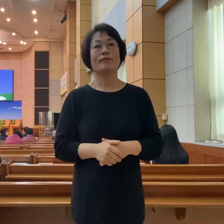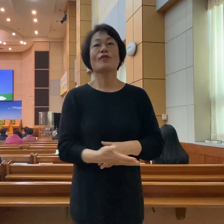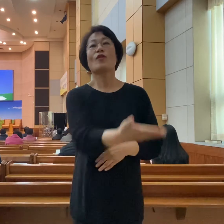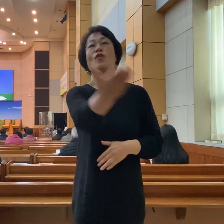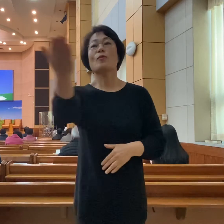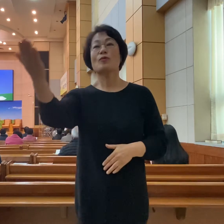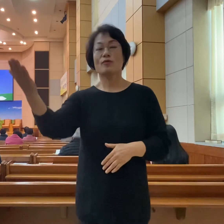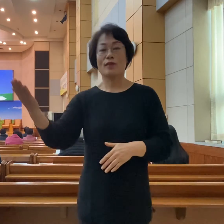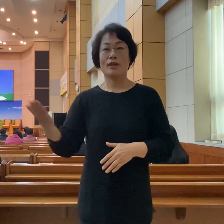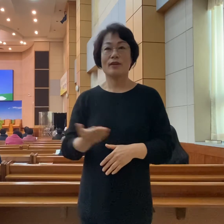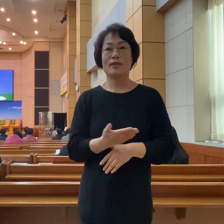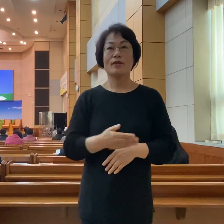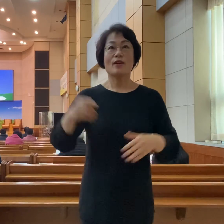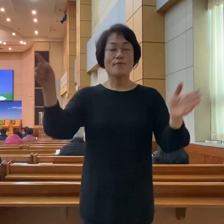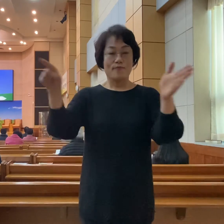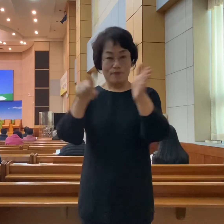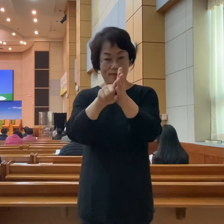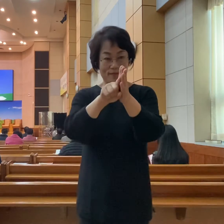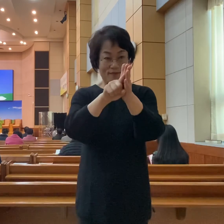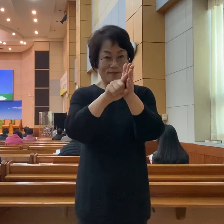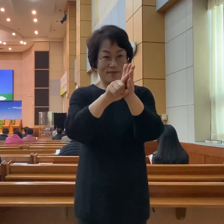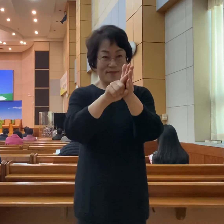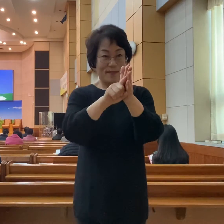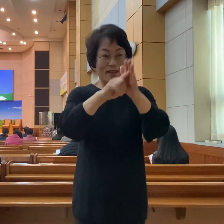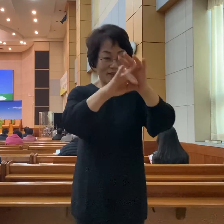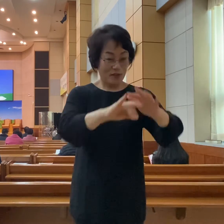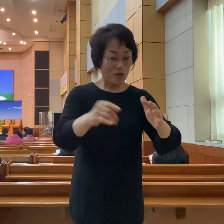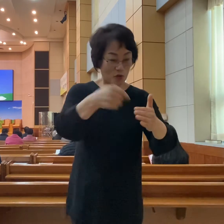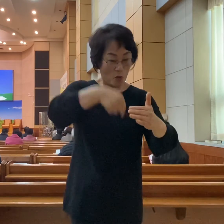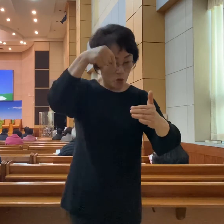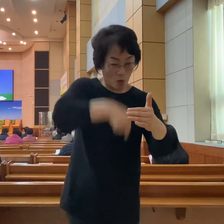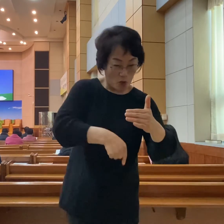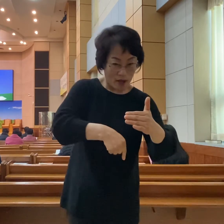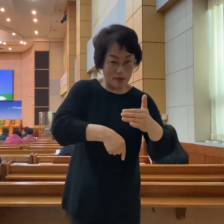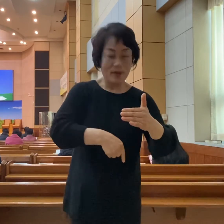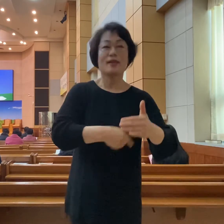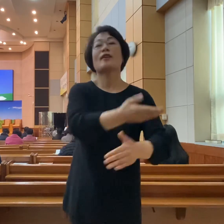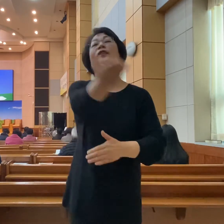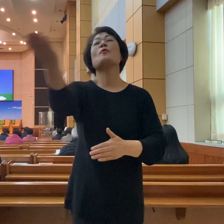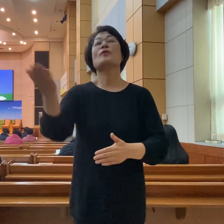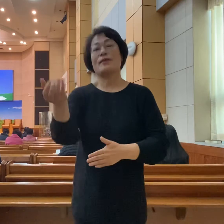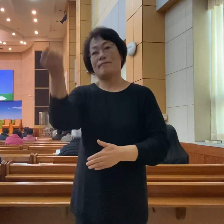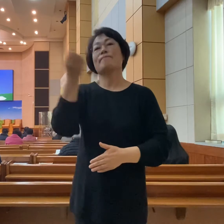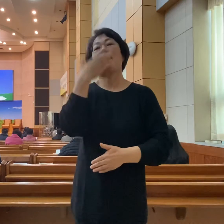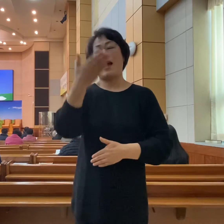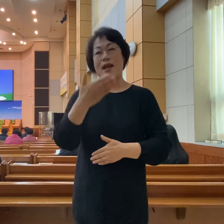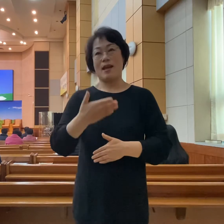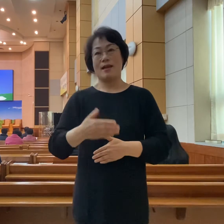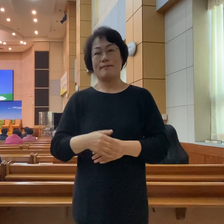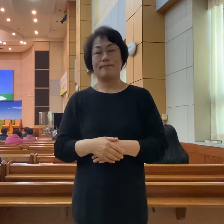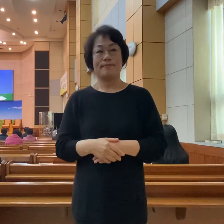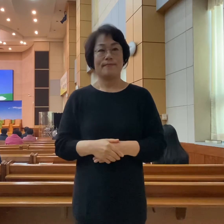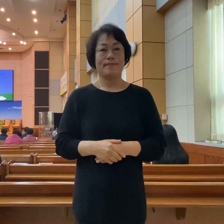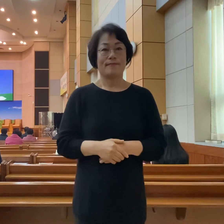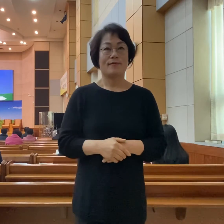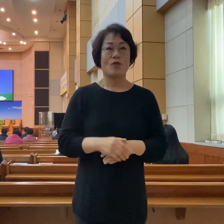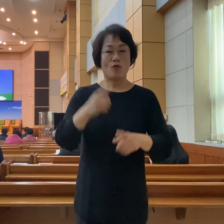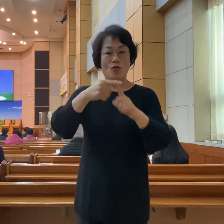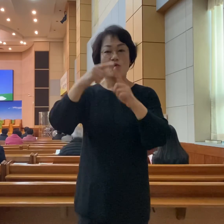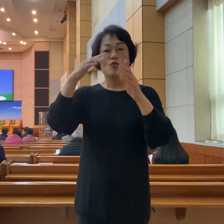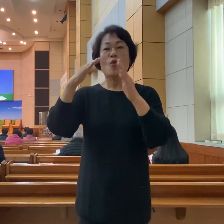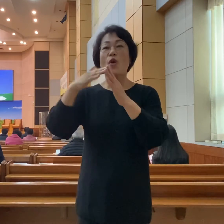여러분들이 이걸 신앙의 세계에 들으면 이걸 여러분들이 적용을 해야 되지. 교회 와서도